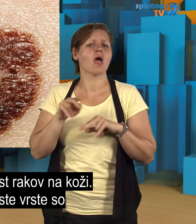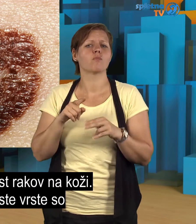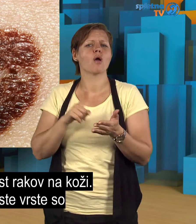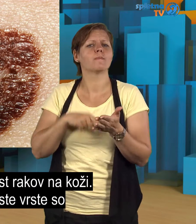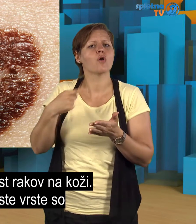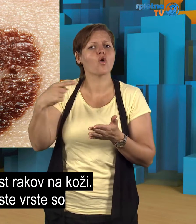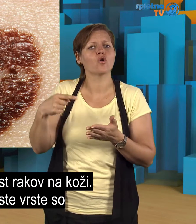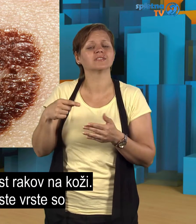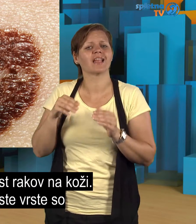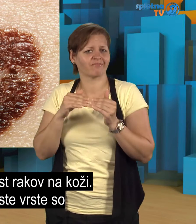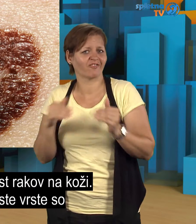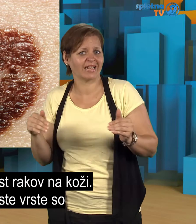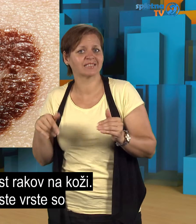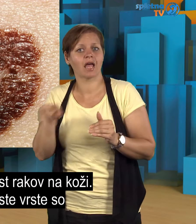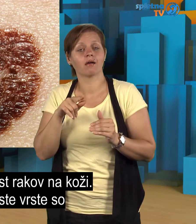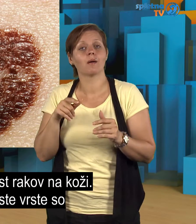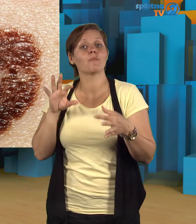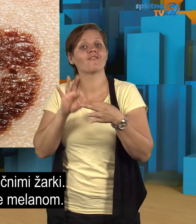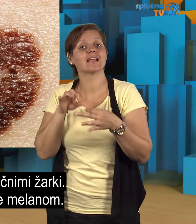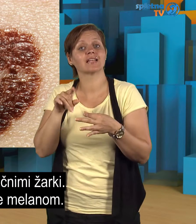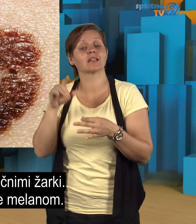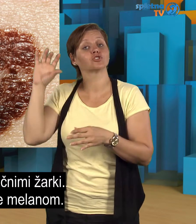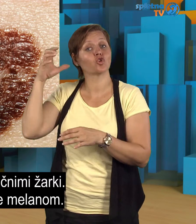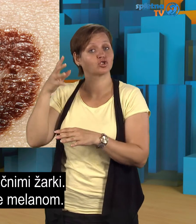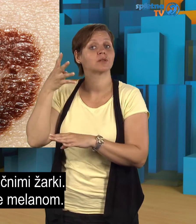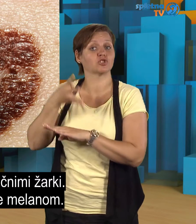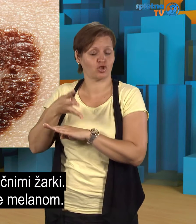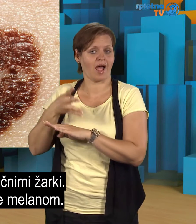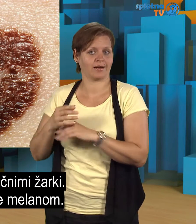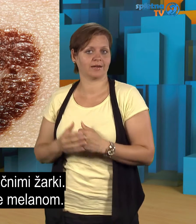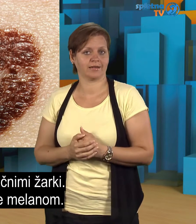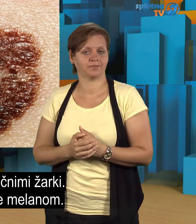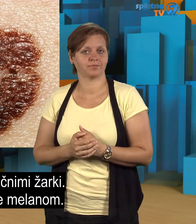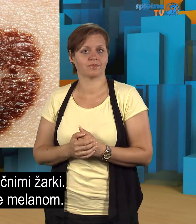3 najbolj pogoste vrste so povezane s sončnimi žarki.